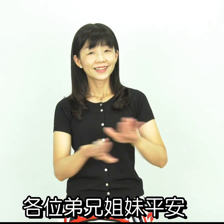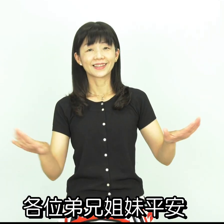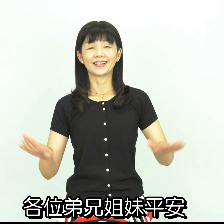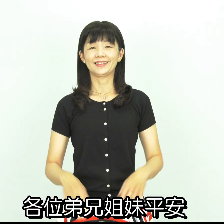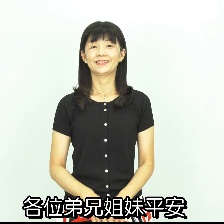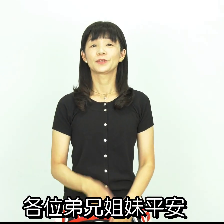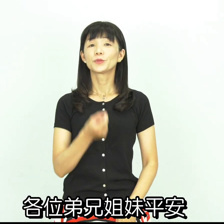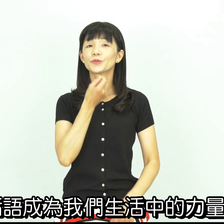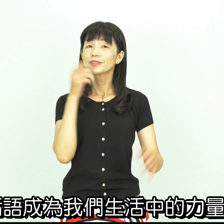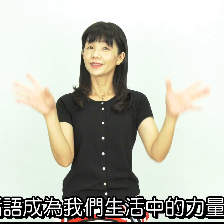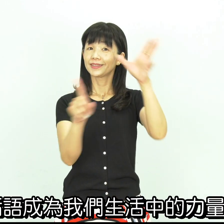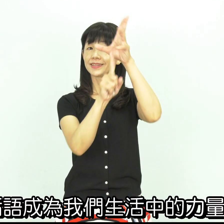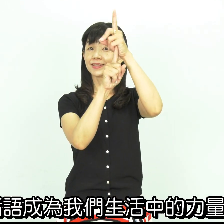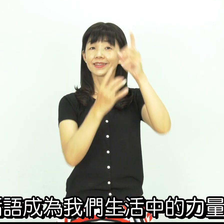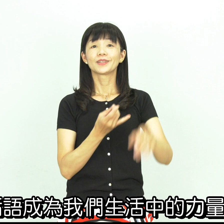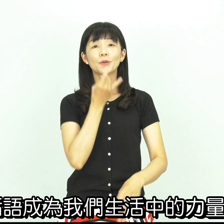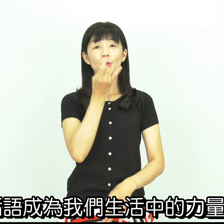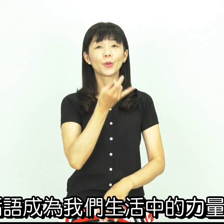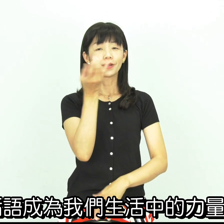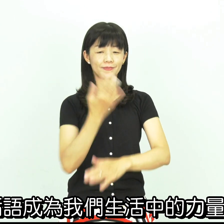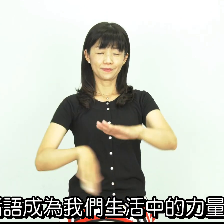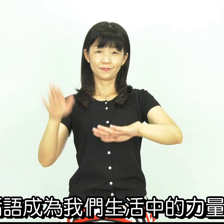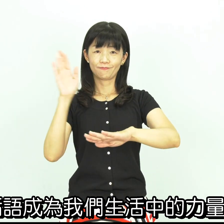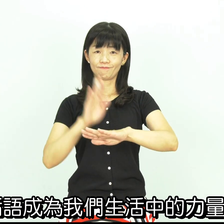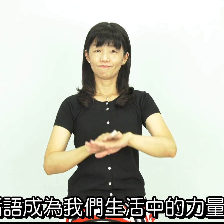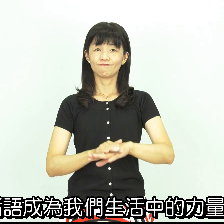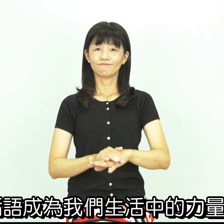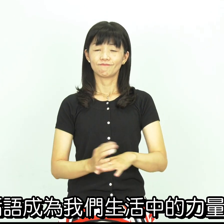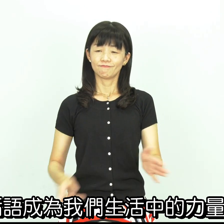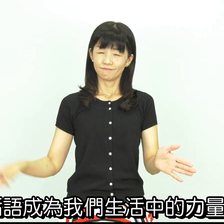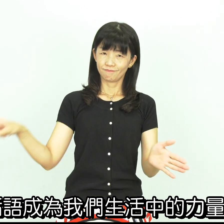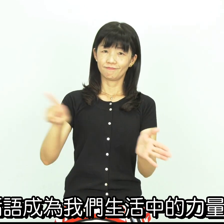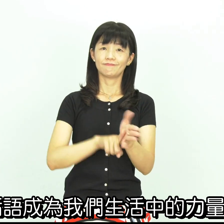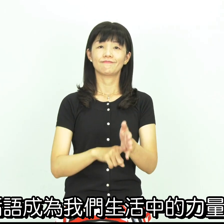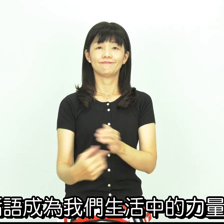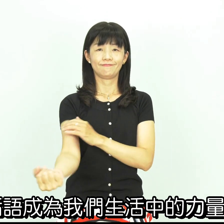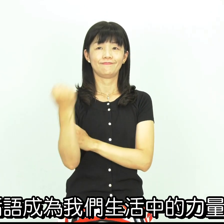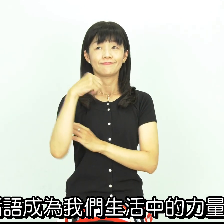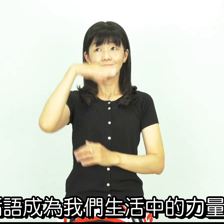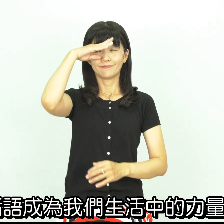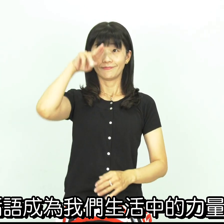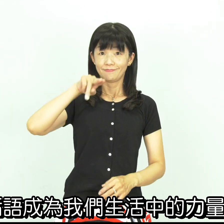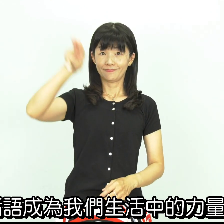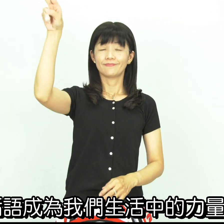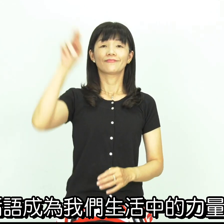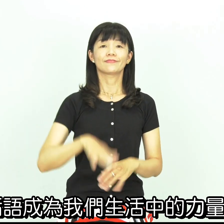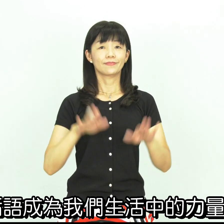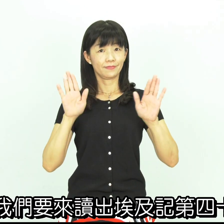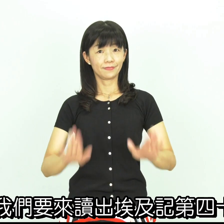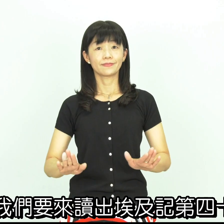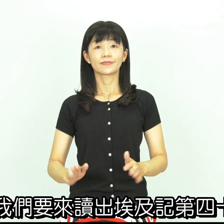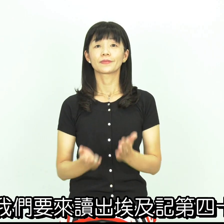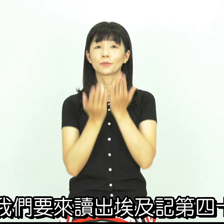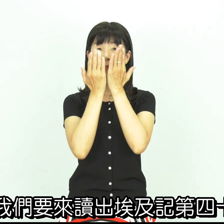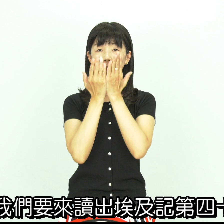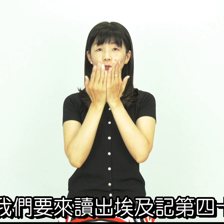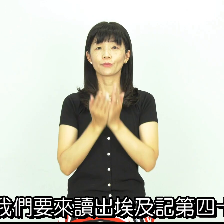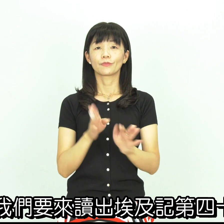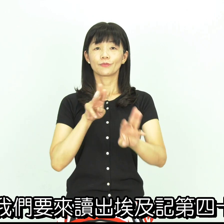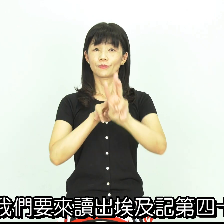平安，愿神的话语成为我们生活中的力量与盼望。今天我们要来读